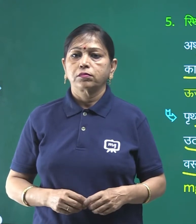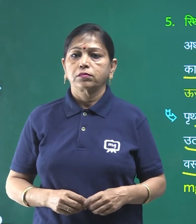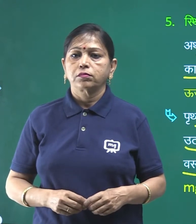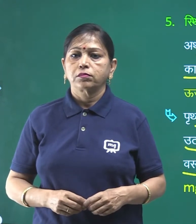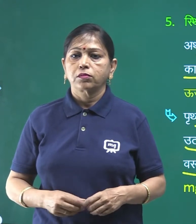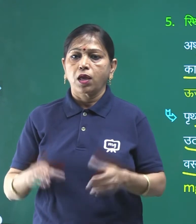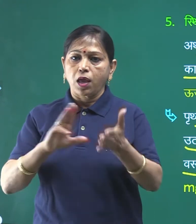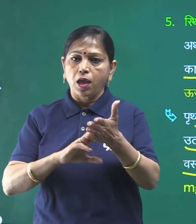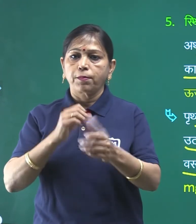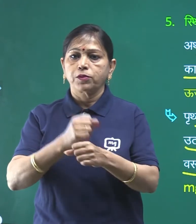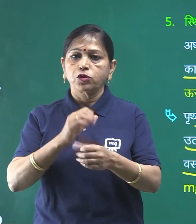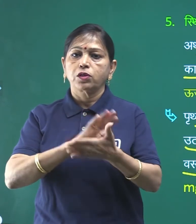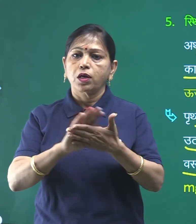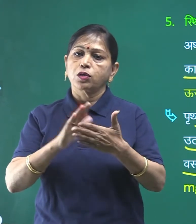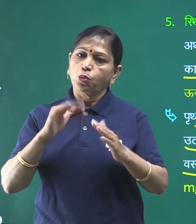mgh होगी।